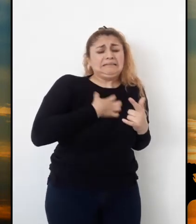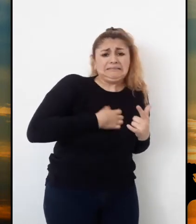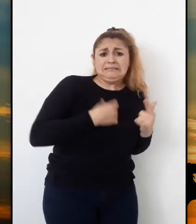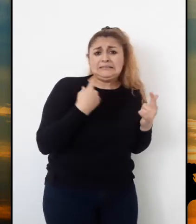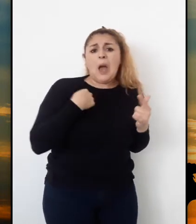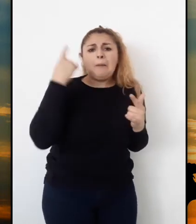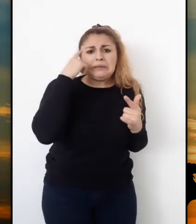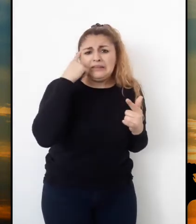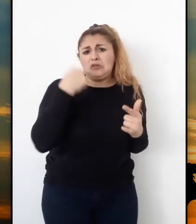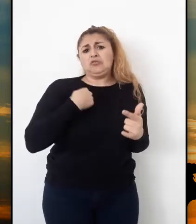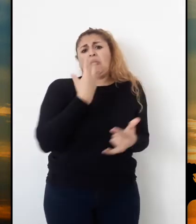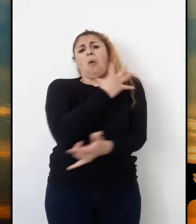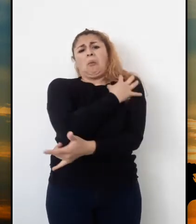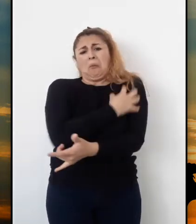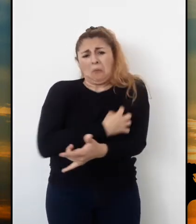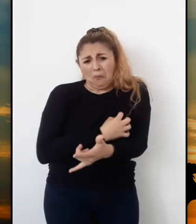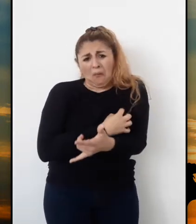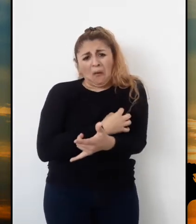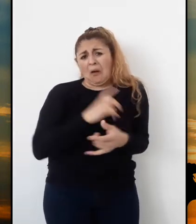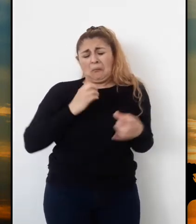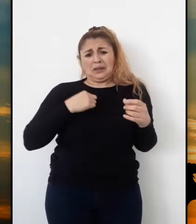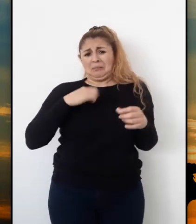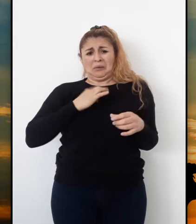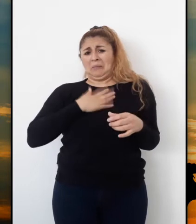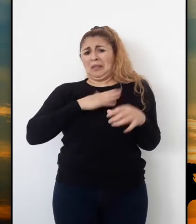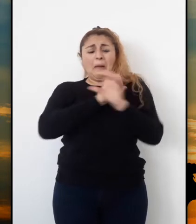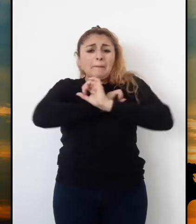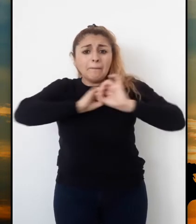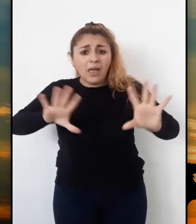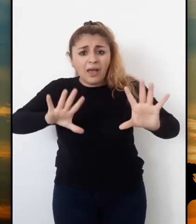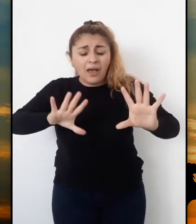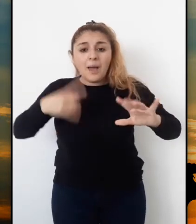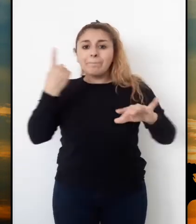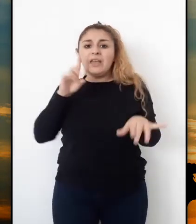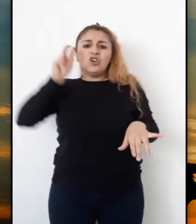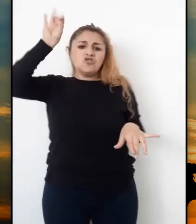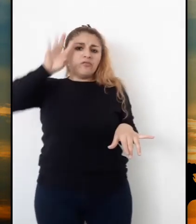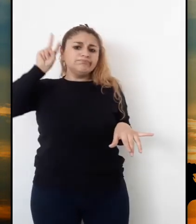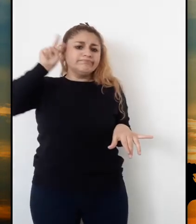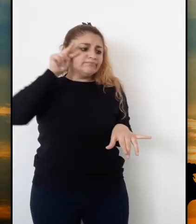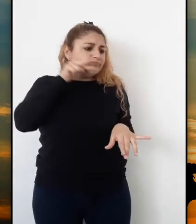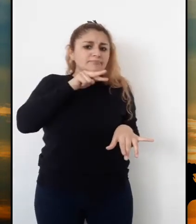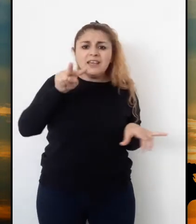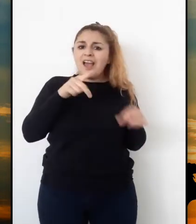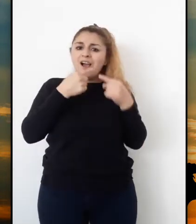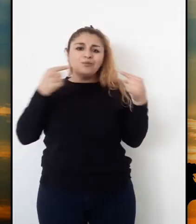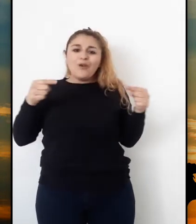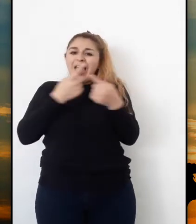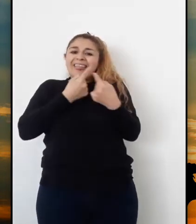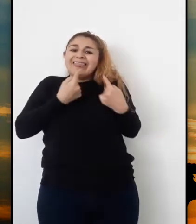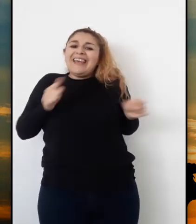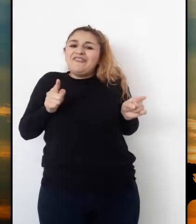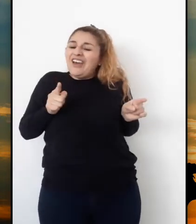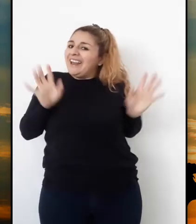histoire d'Ézéchias. Nosotros conocemos la historia de Ezequías. Lorsque le prophète Isaïe lui